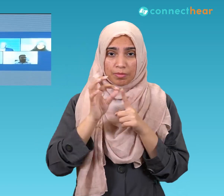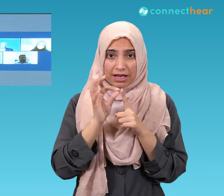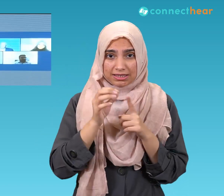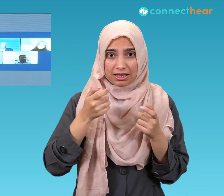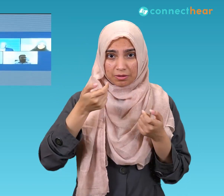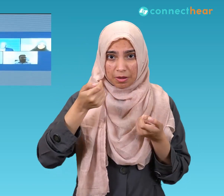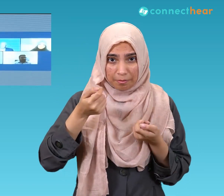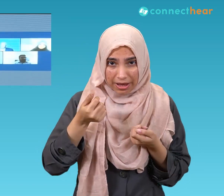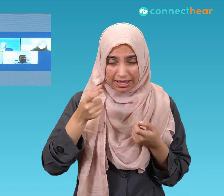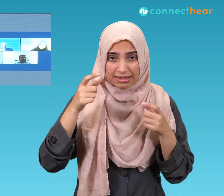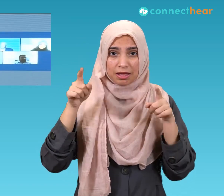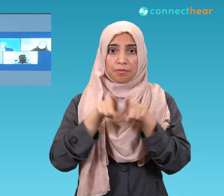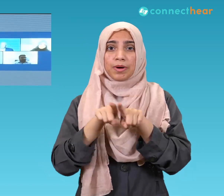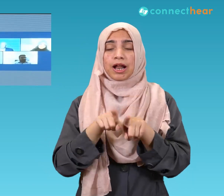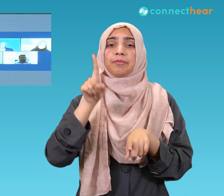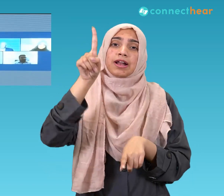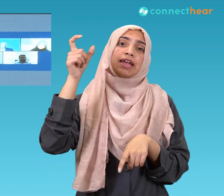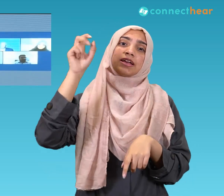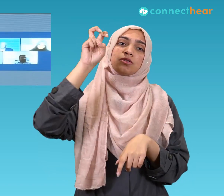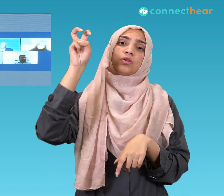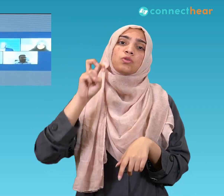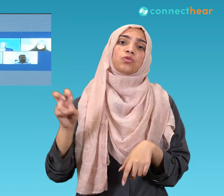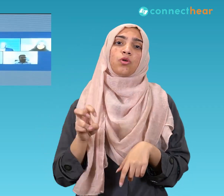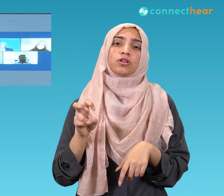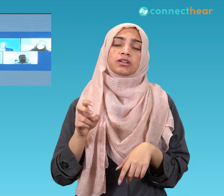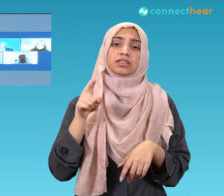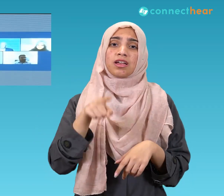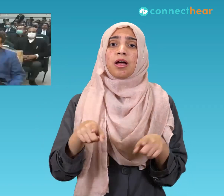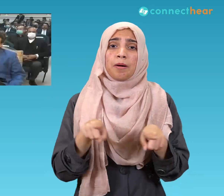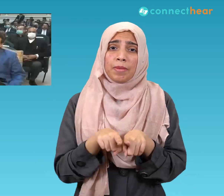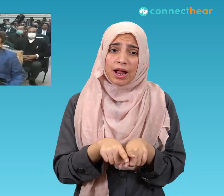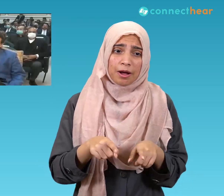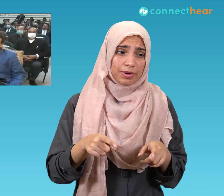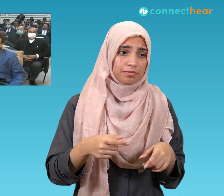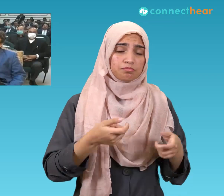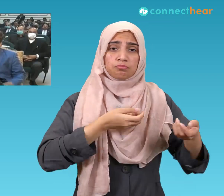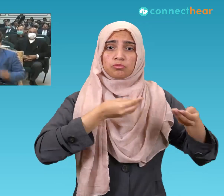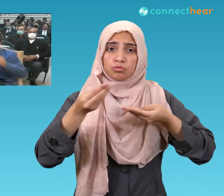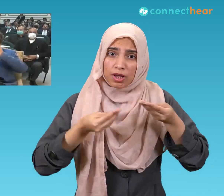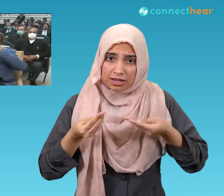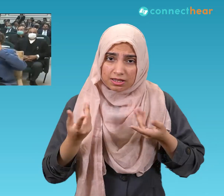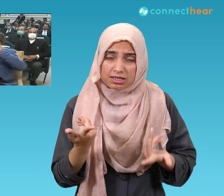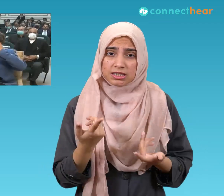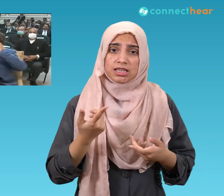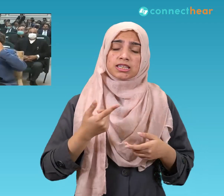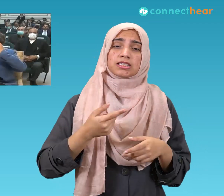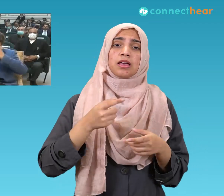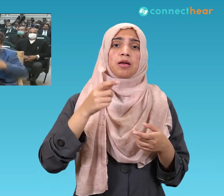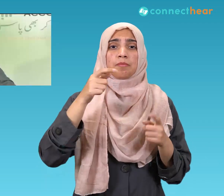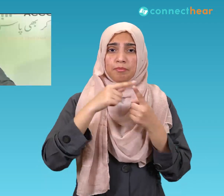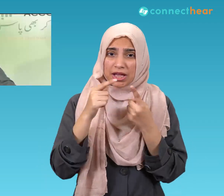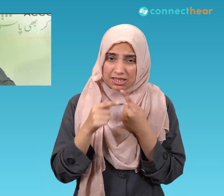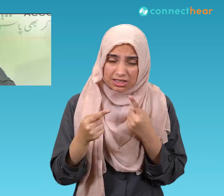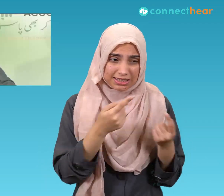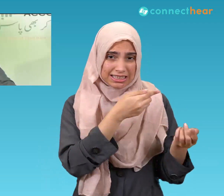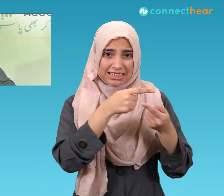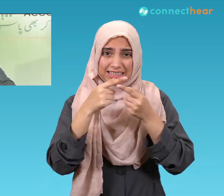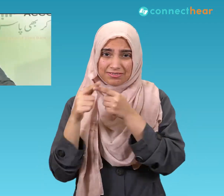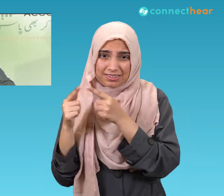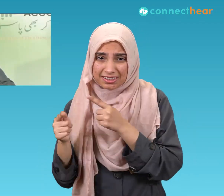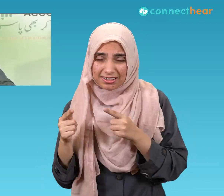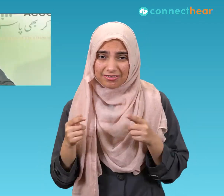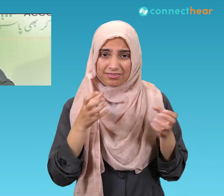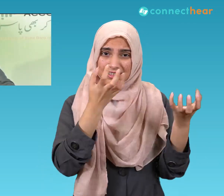ہو گئی. ٹرانسپورٹ، بجلی، سب امپیکٹ ہوتی ہے جب تیل کی قیمت اوپر جاتی ہے. اور اس کے علاوہ جو